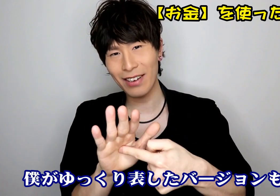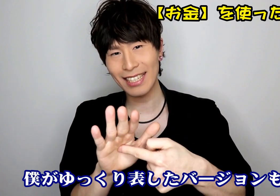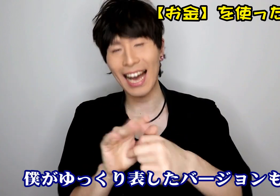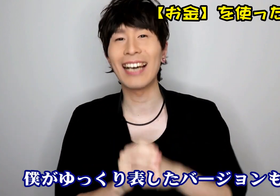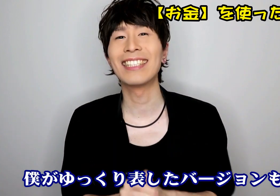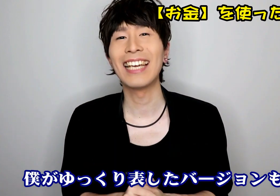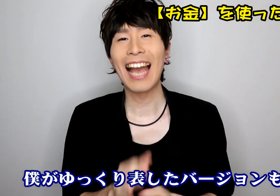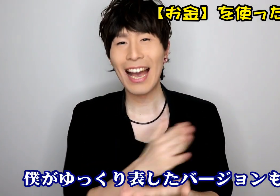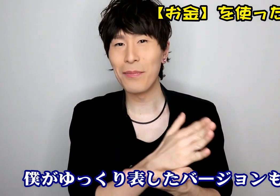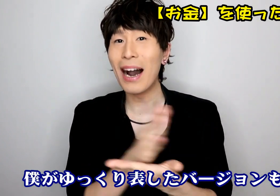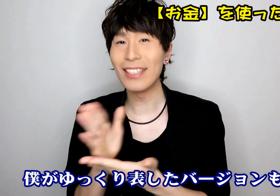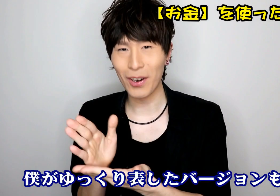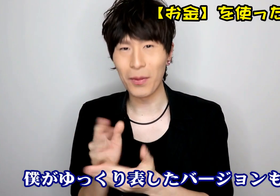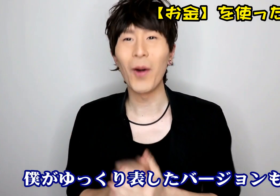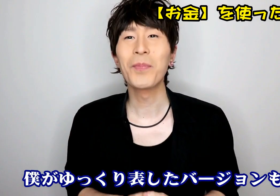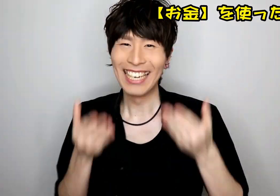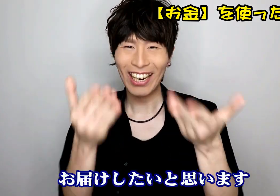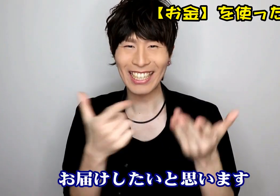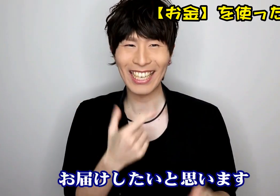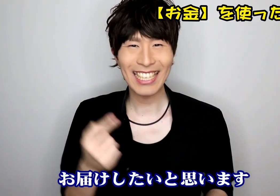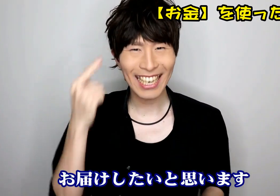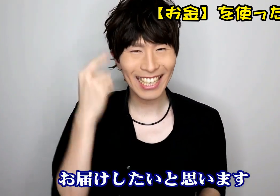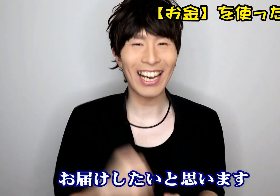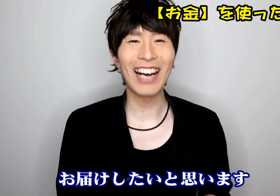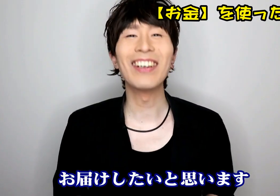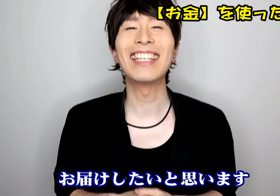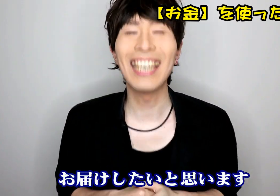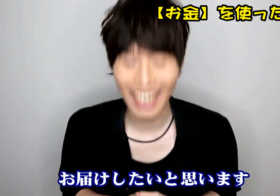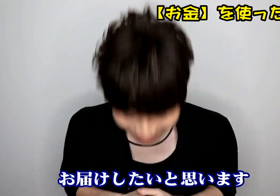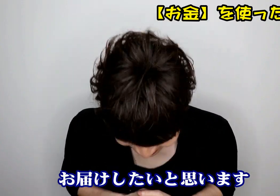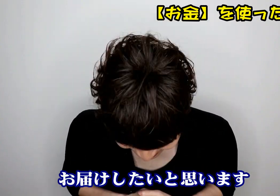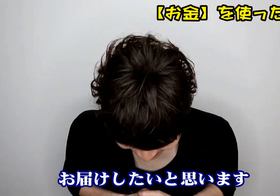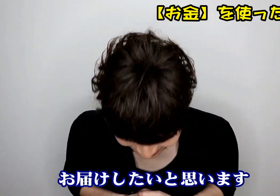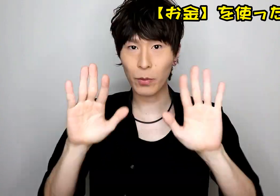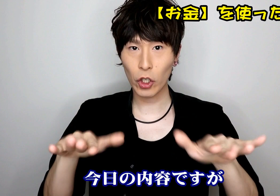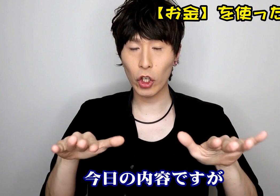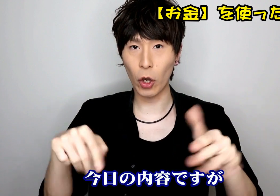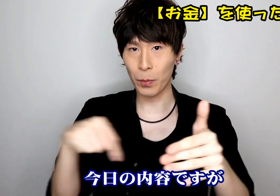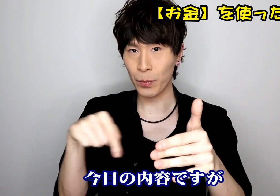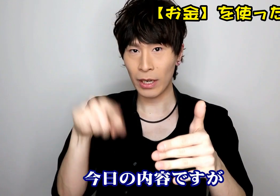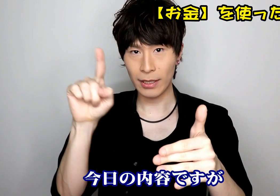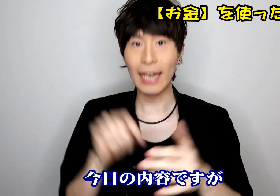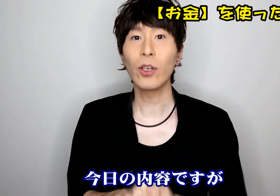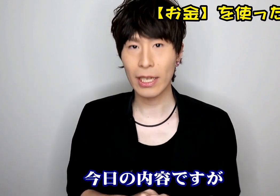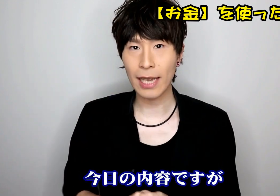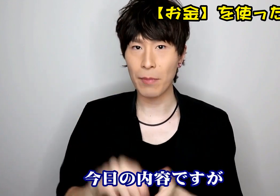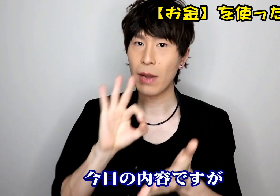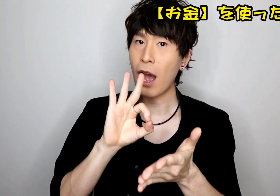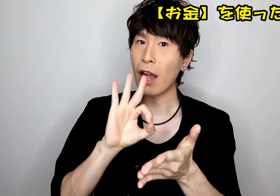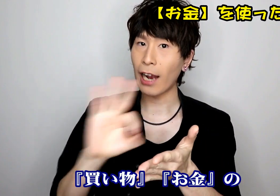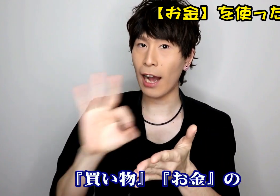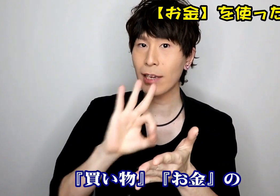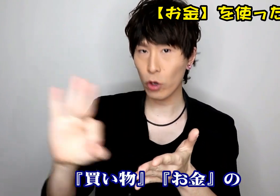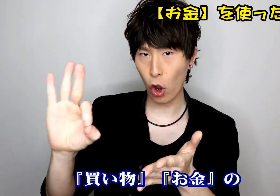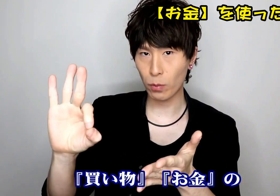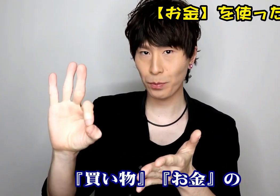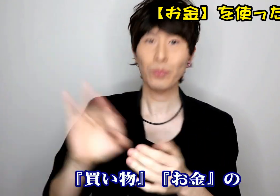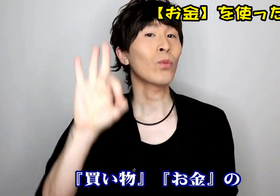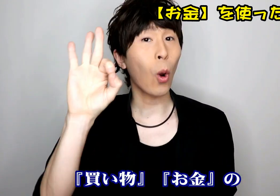したバージョンもお届けしたいなと思っております。今日の内容ですが、買い物、お